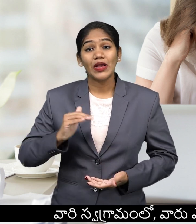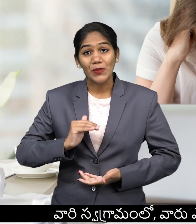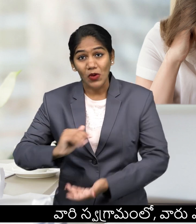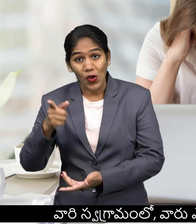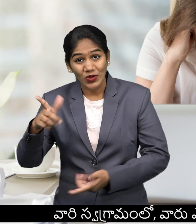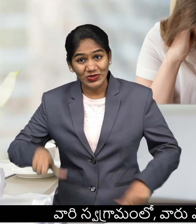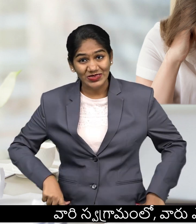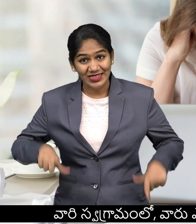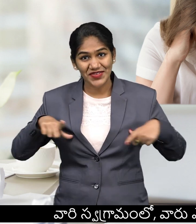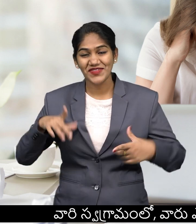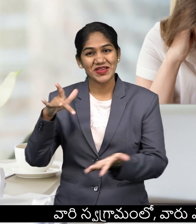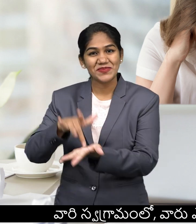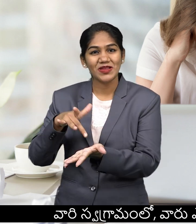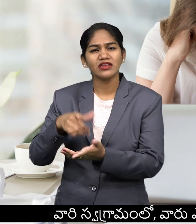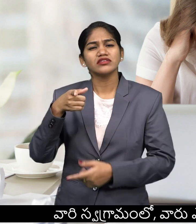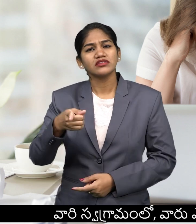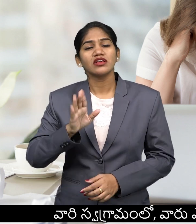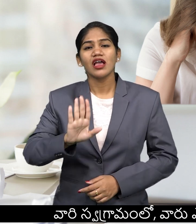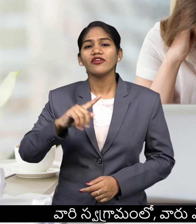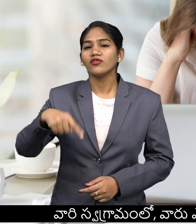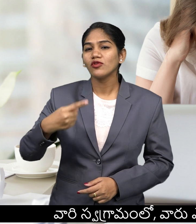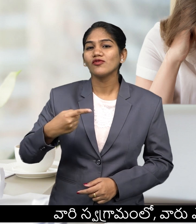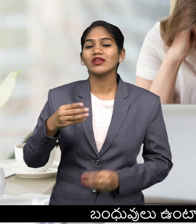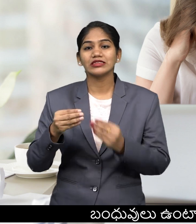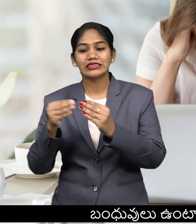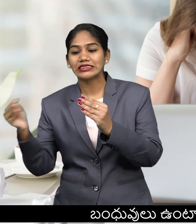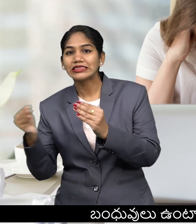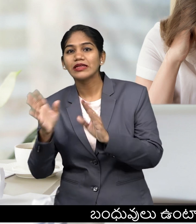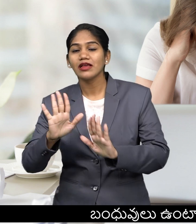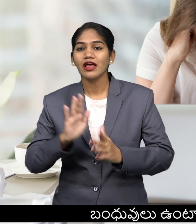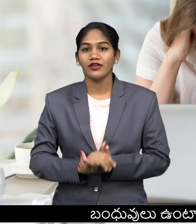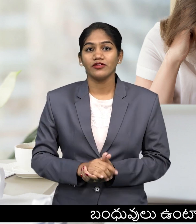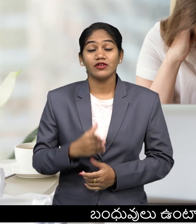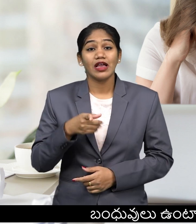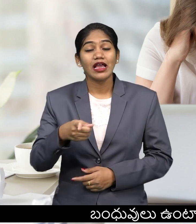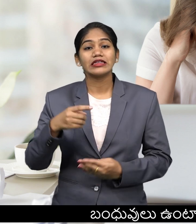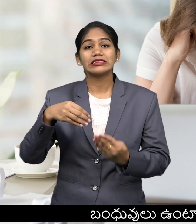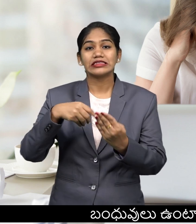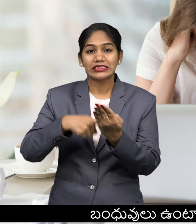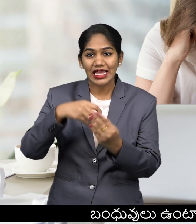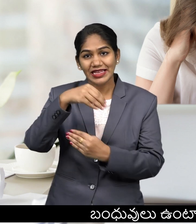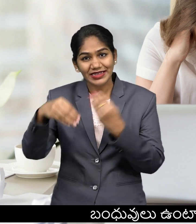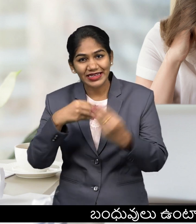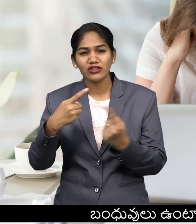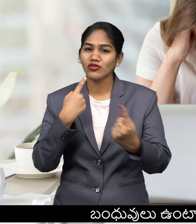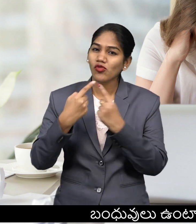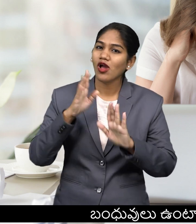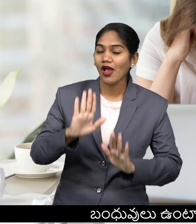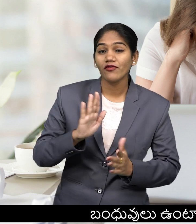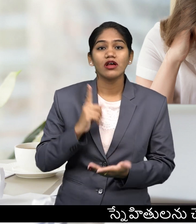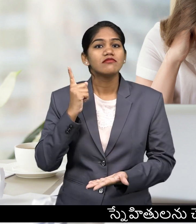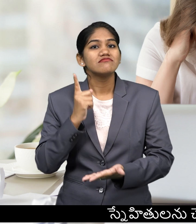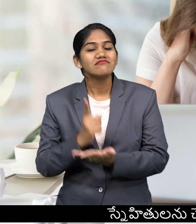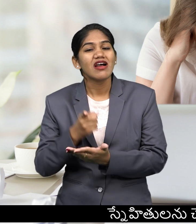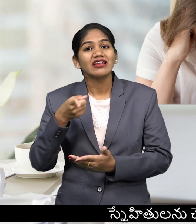వారి స్వగ్రామంలో వారు ఎల్లప్పుడూ మాట్లాడటానికి పొరుగువారు మరియు బంధువులు ఉంటారు, కానీ వారి ప్రస్తుత